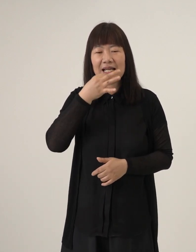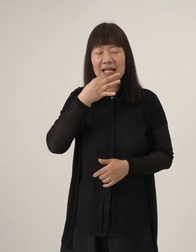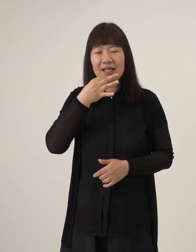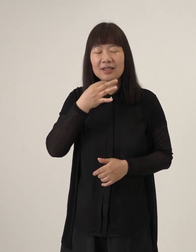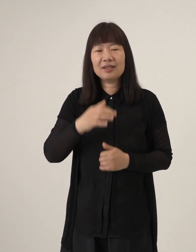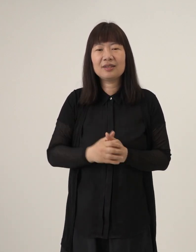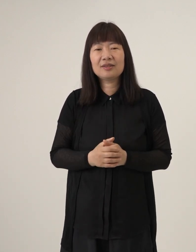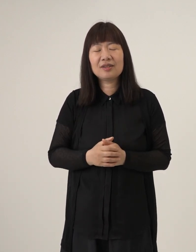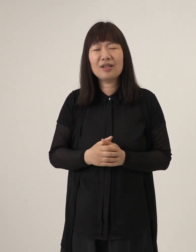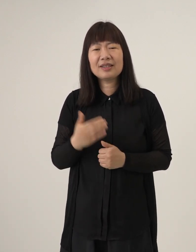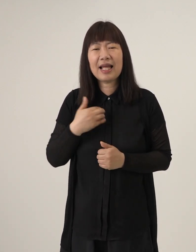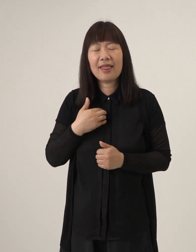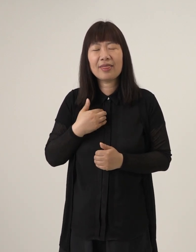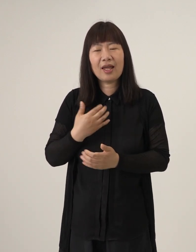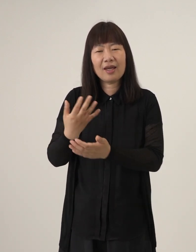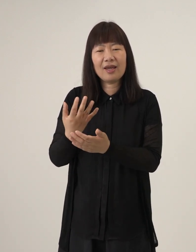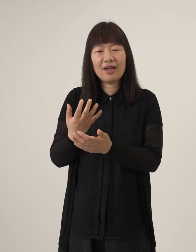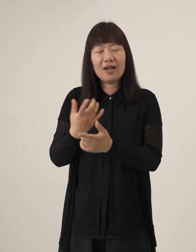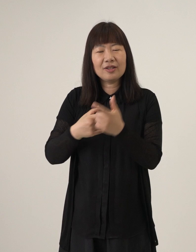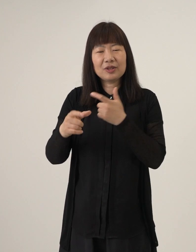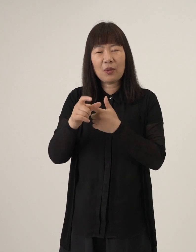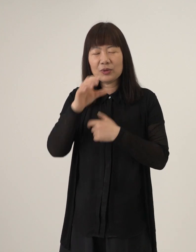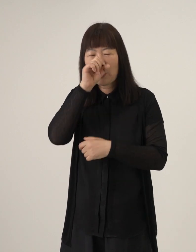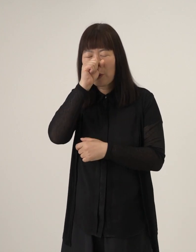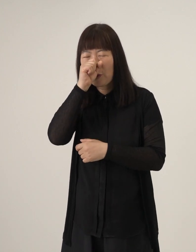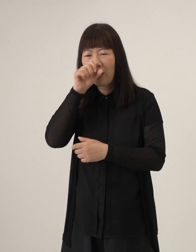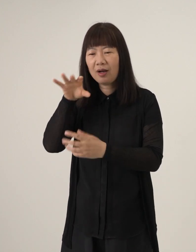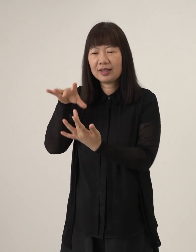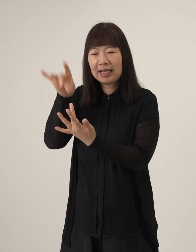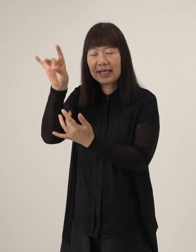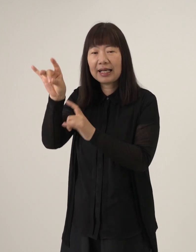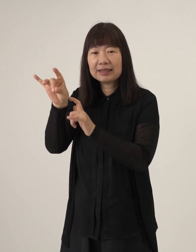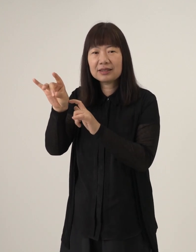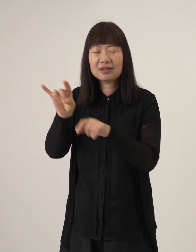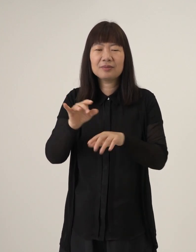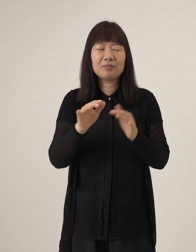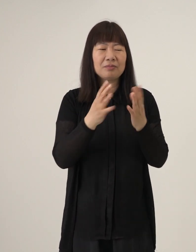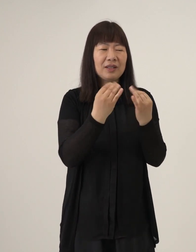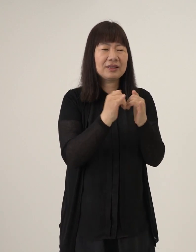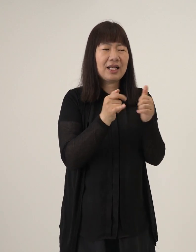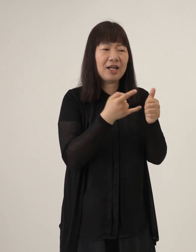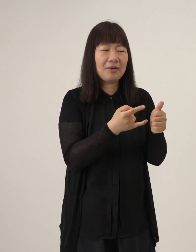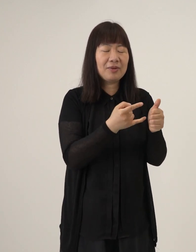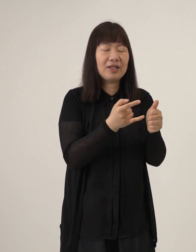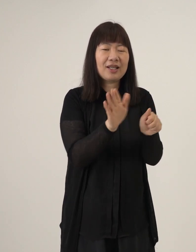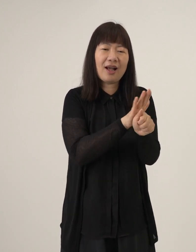유익을 택하는 존재가 아니에요. 근데 감동이 오면,